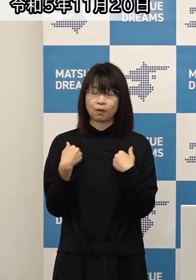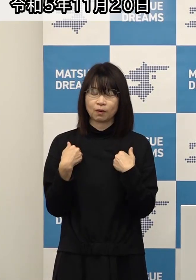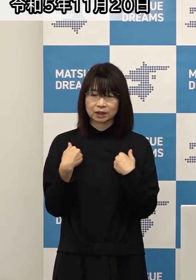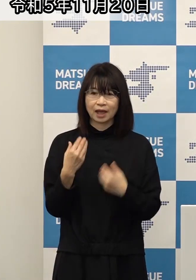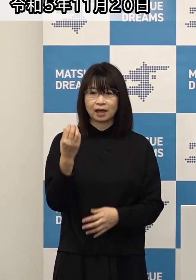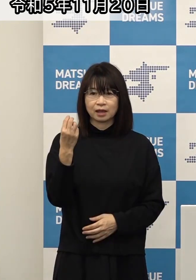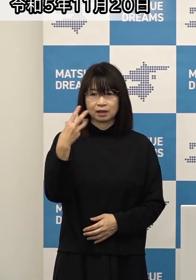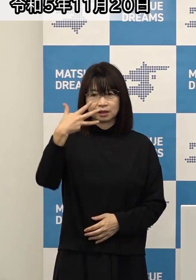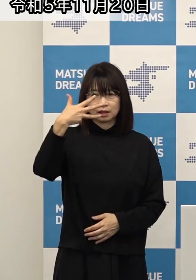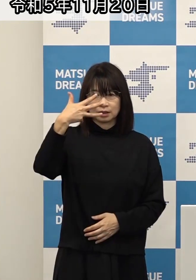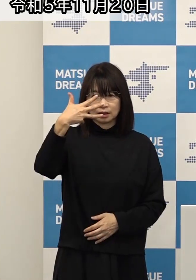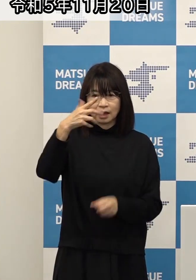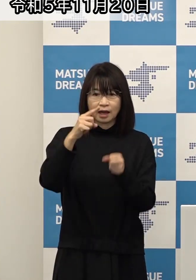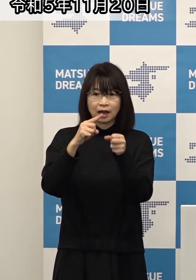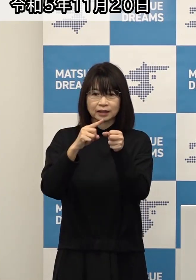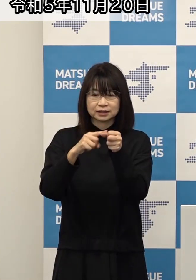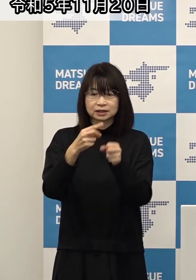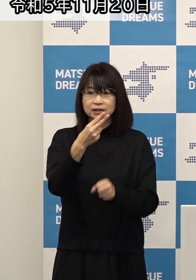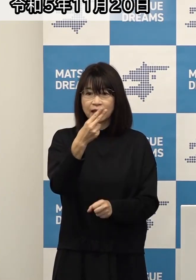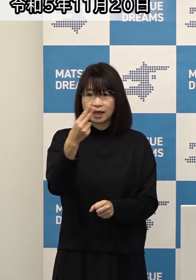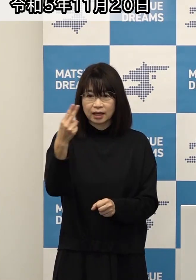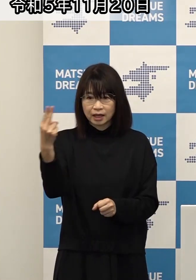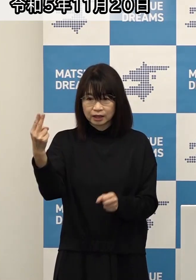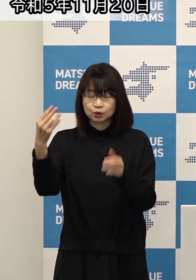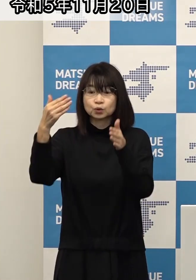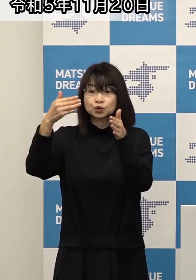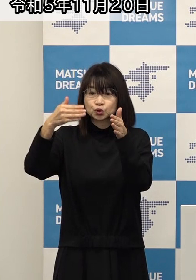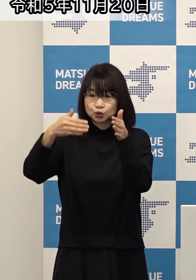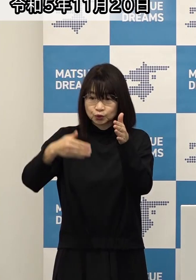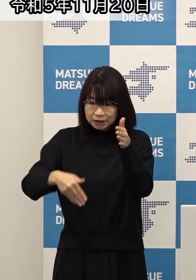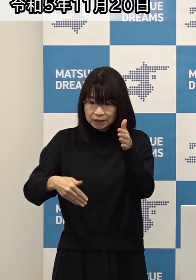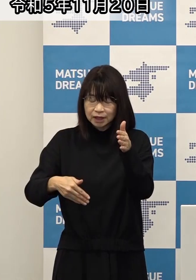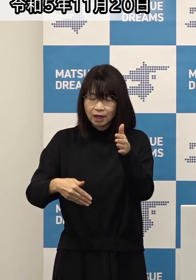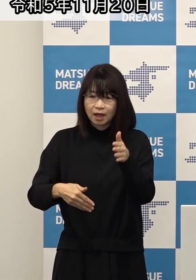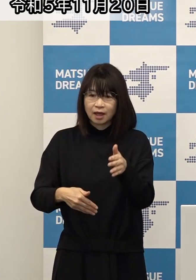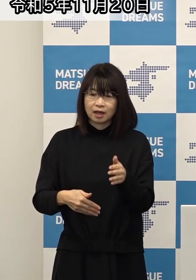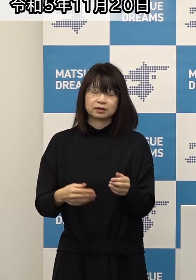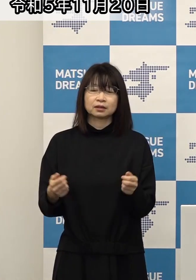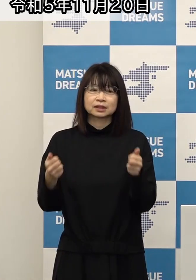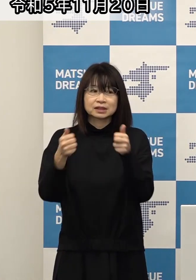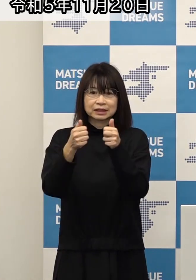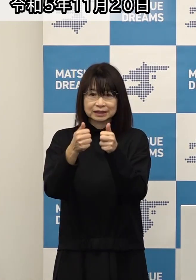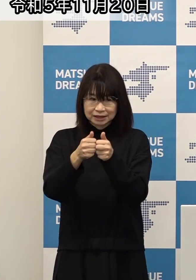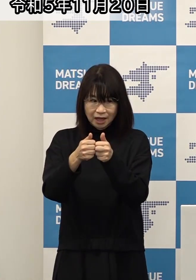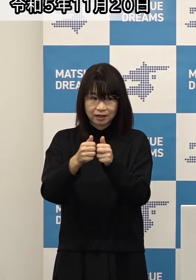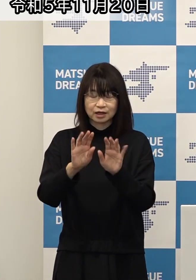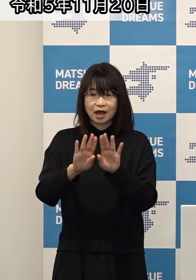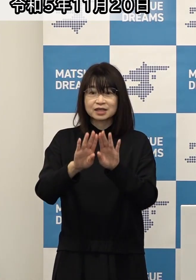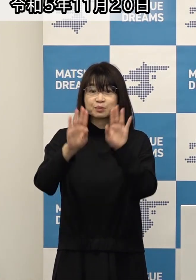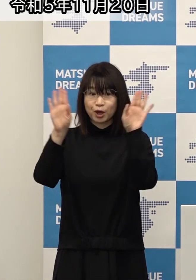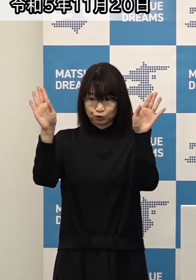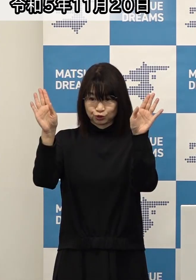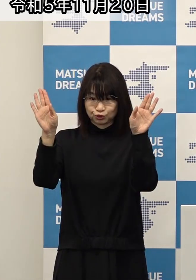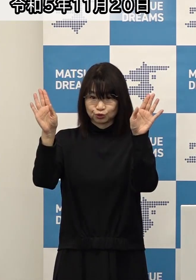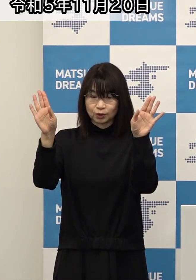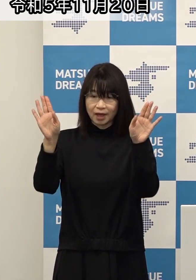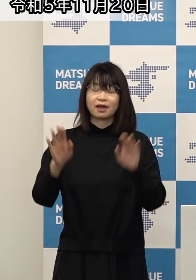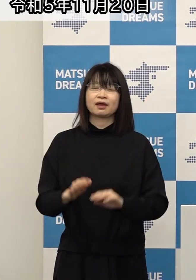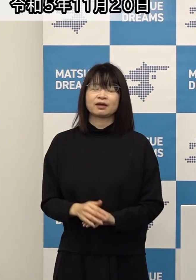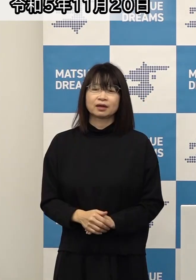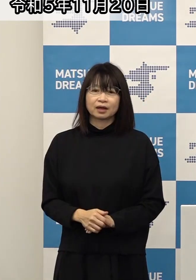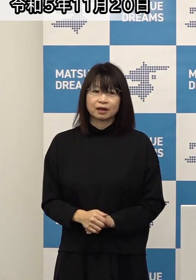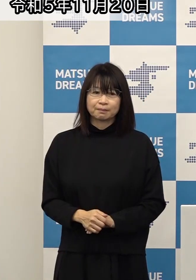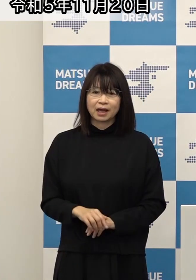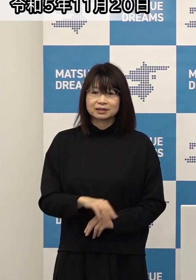に2026-27シーズンというのが始まりますので、そこから維持管理運営業務も始まると。ですので、そういったことをこう一